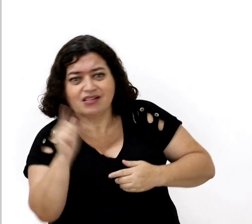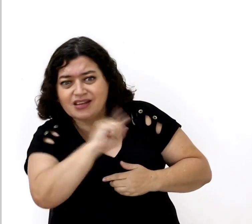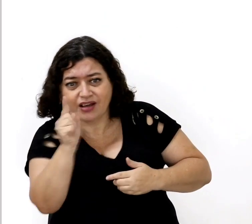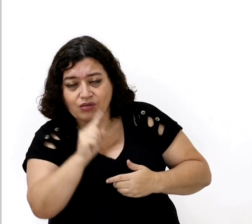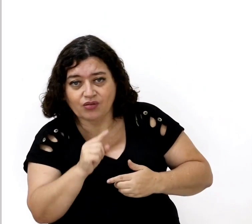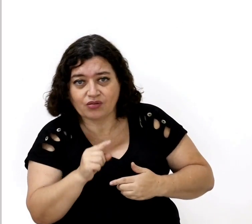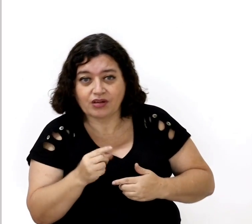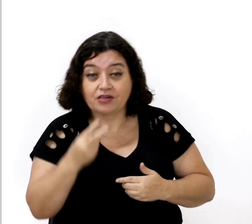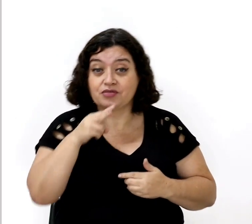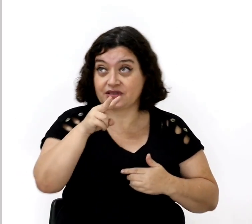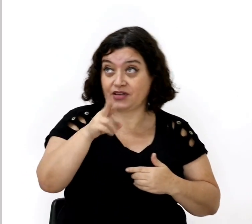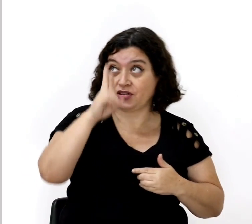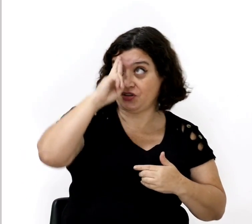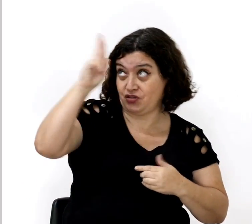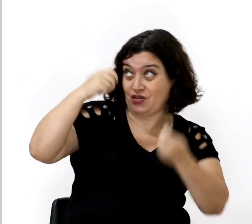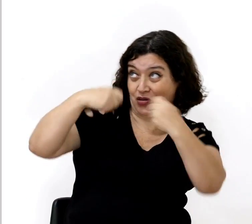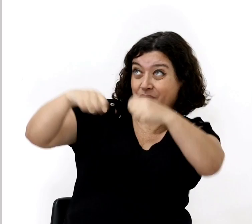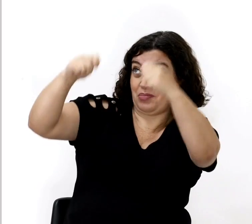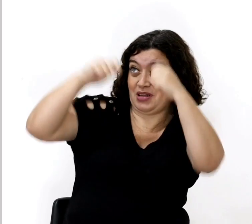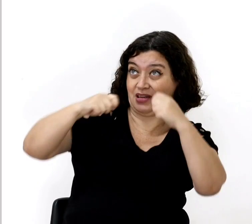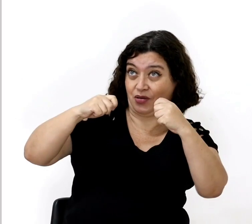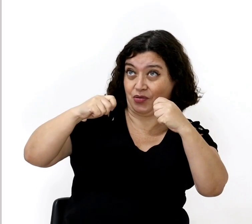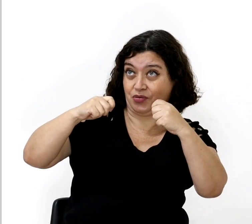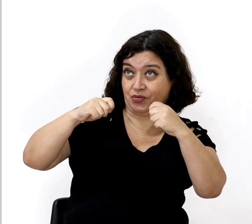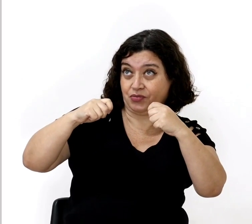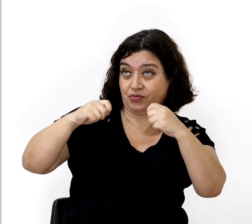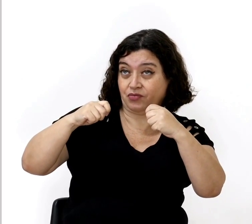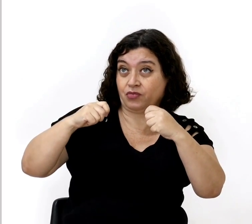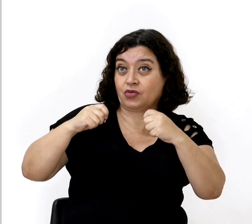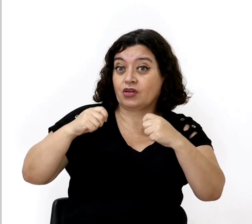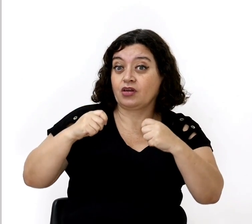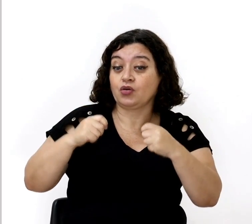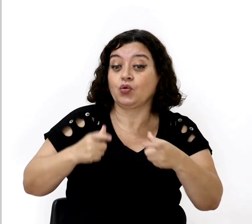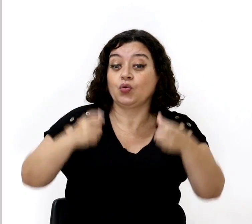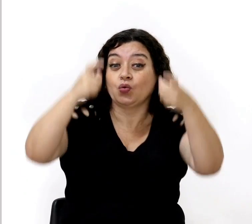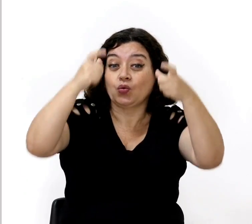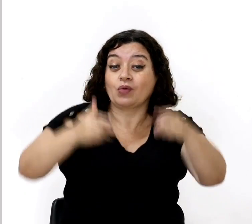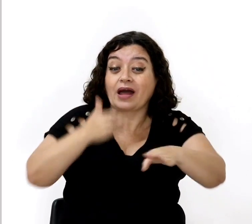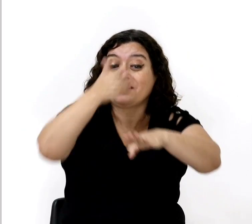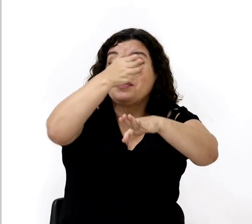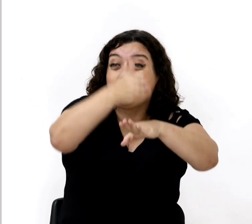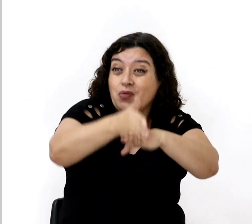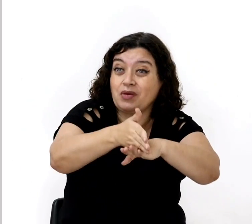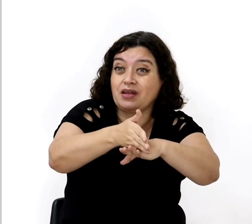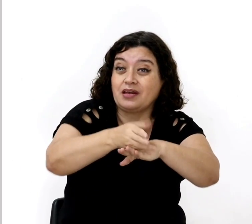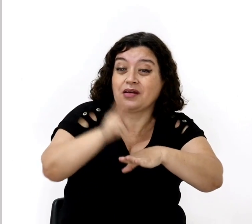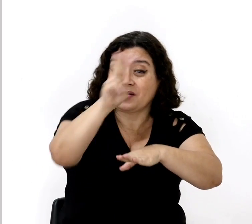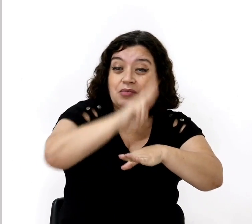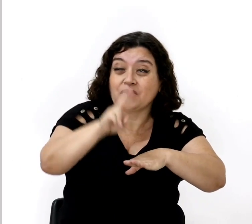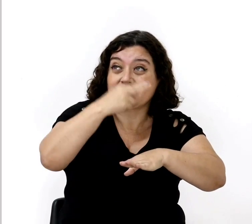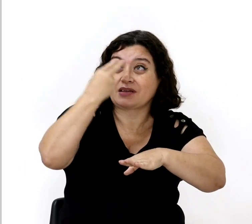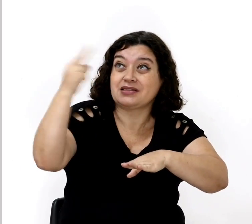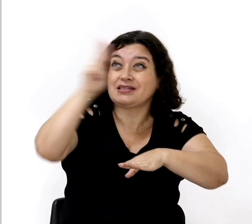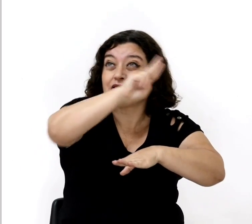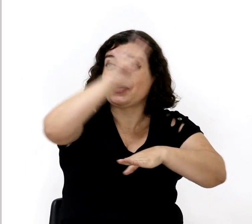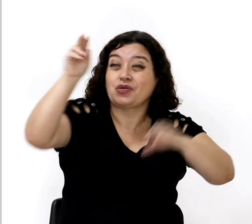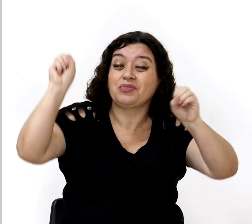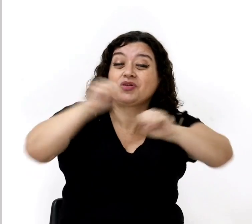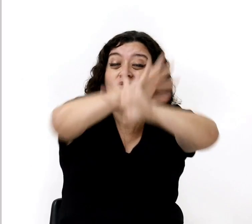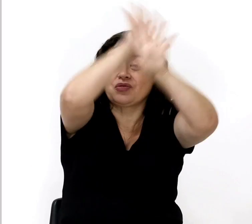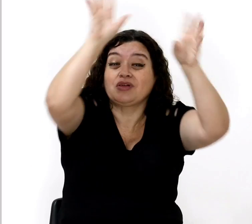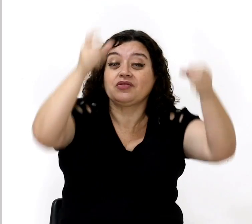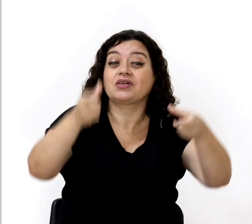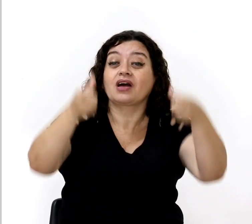e dizer assim, Senhor, se o Senhor me deu isso aqui, aonde o Senhor quer que eu exerça isso efetivamente para que o seu nome seja glorificado,